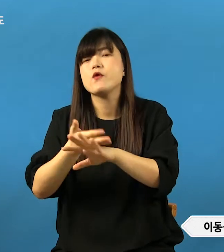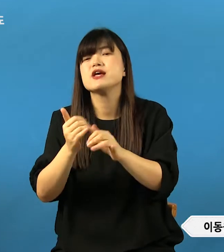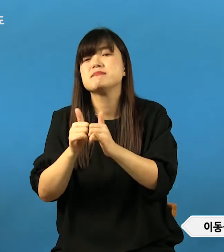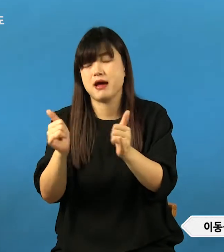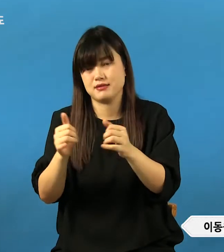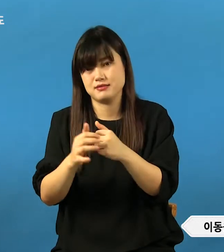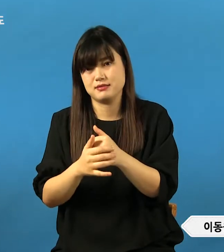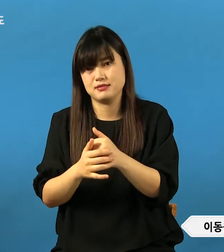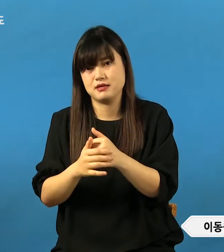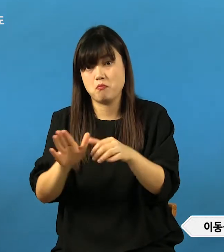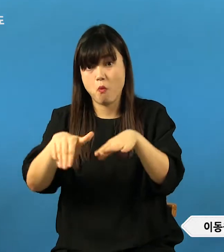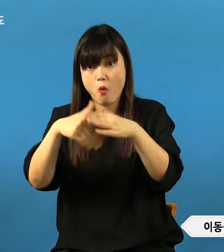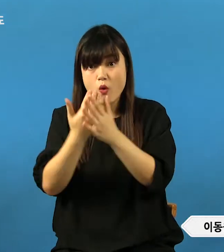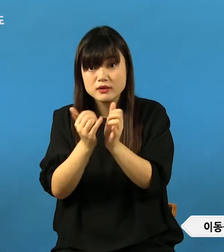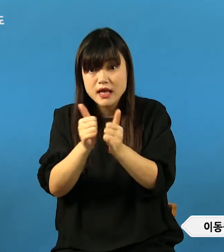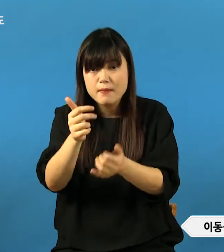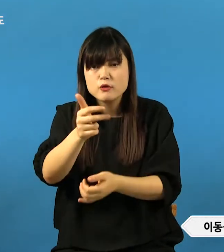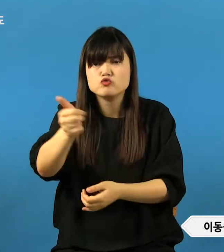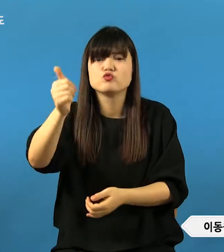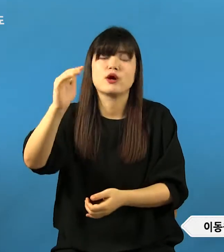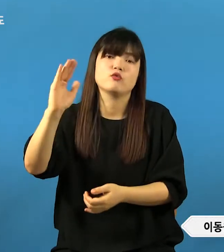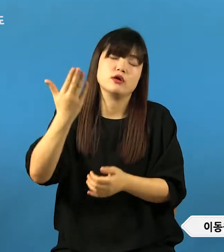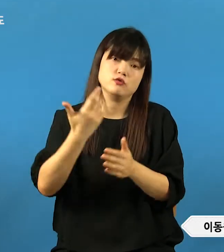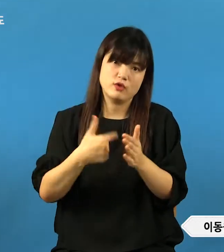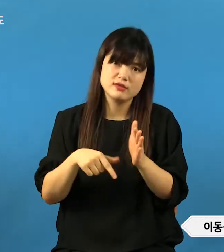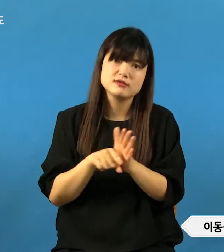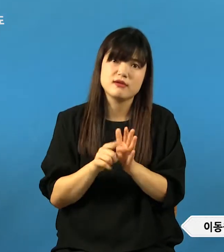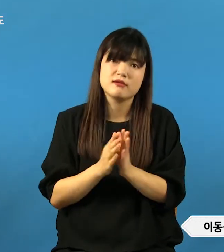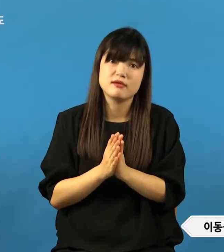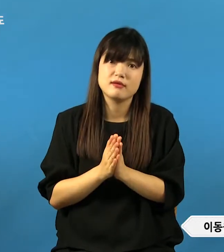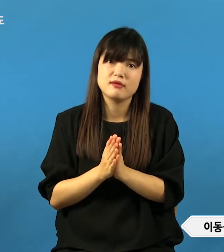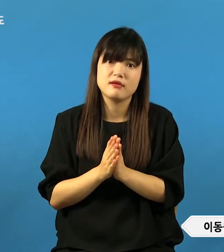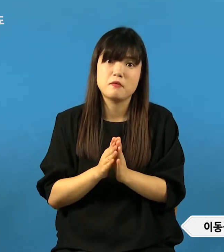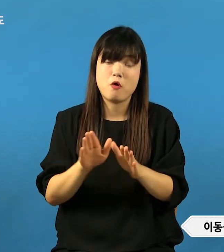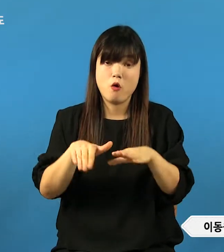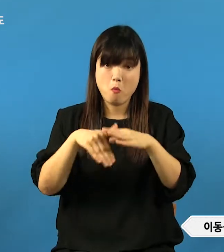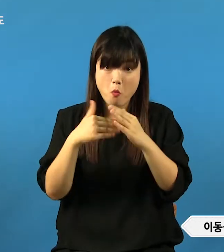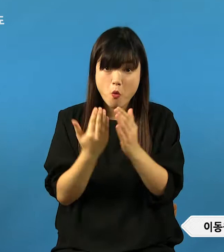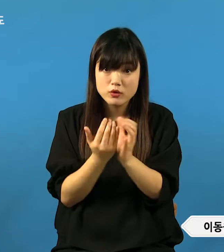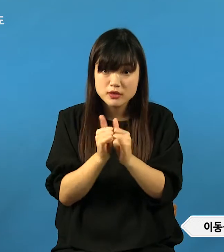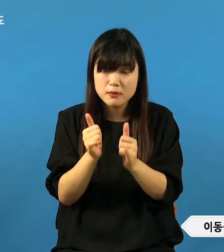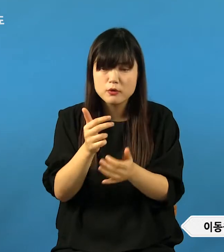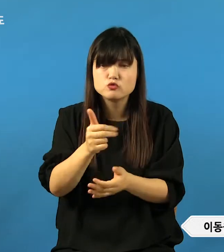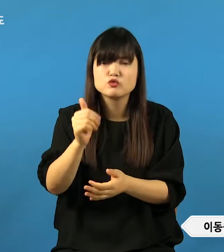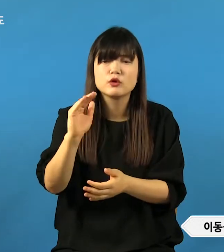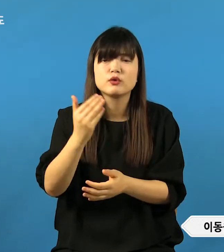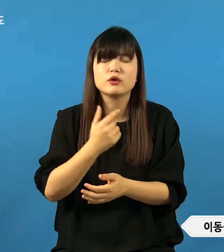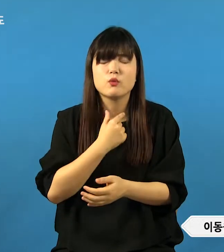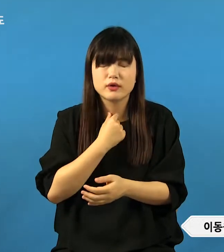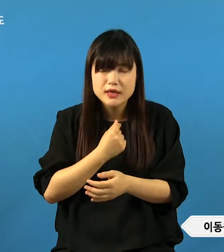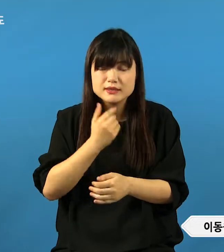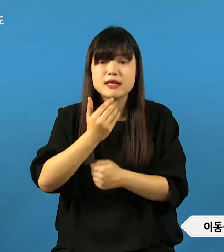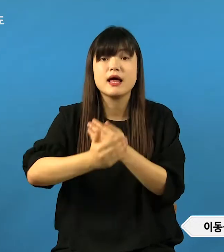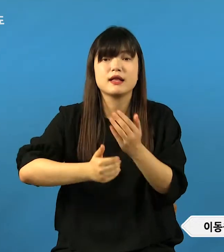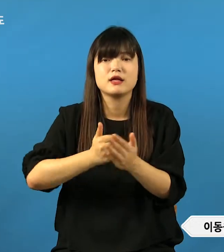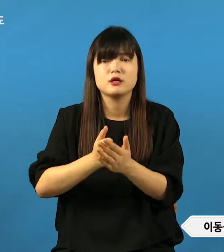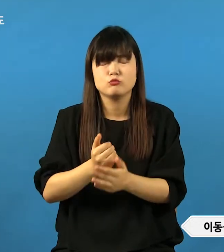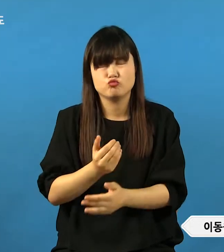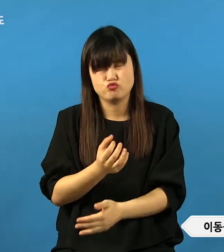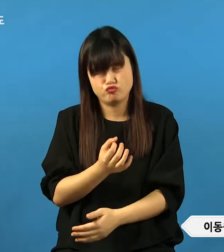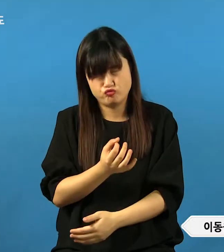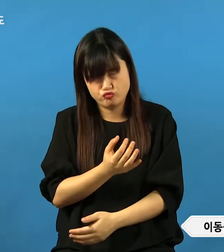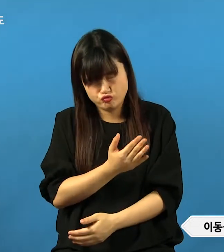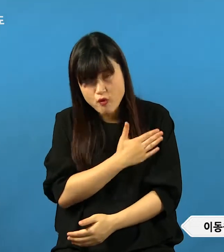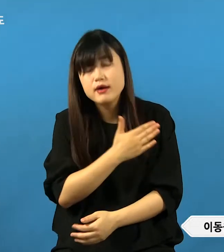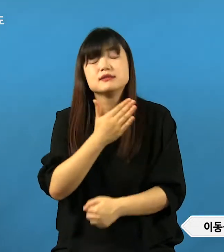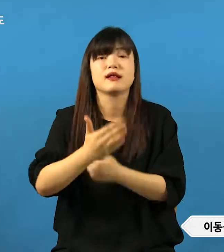그래서 마침내 모든 사람의 주가 되시려고, 모든 사람의 주가 되기를 원하시는 하나님, 부요하신